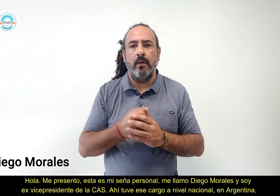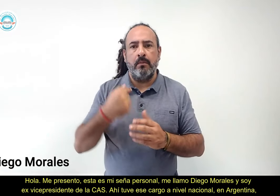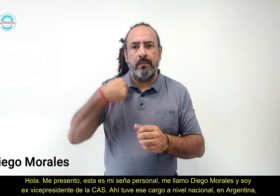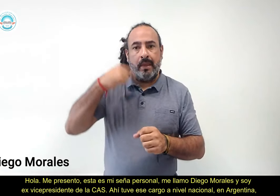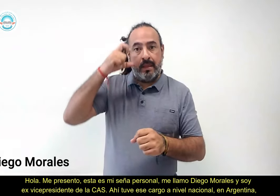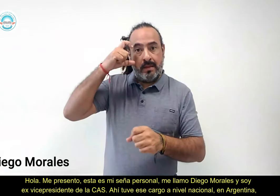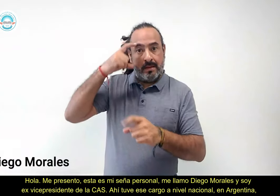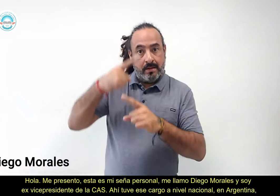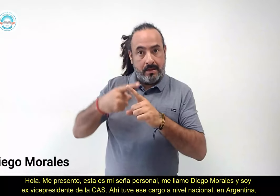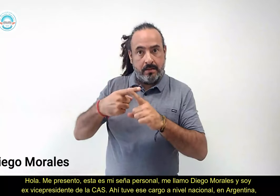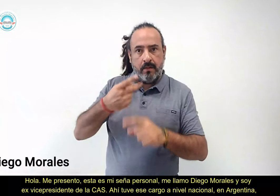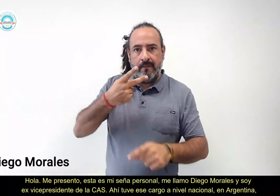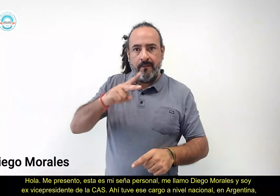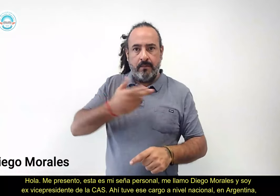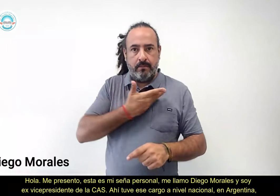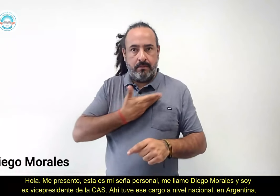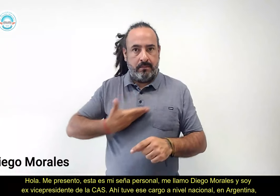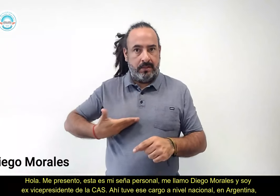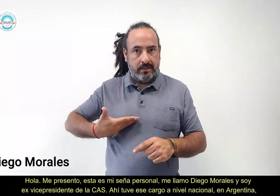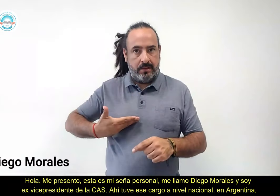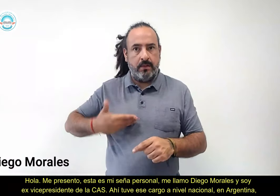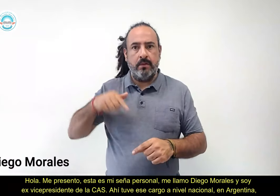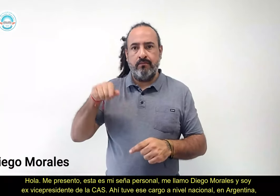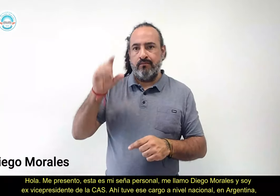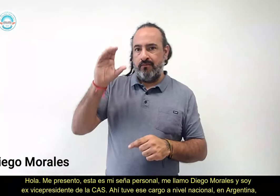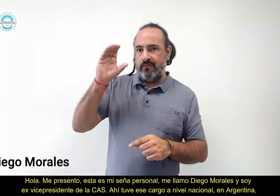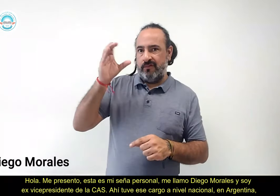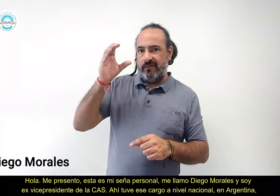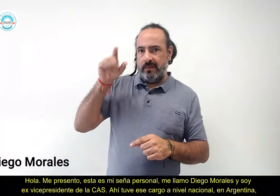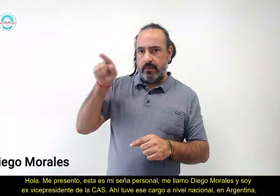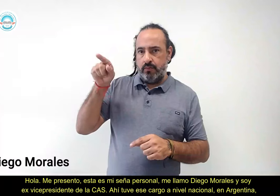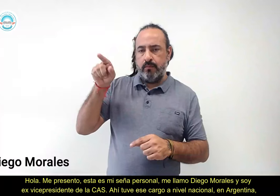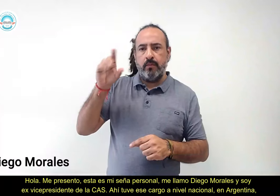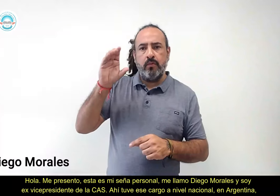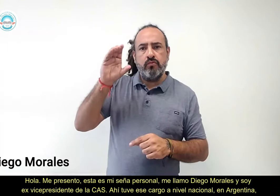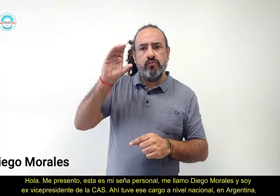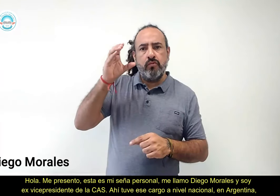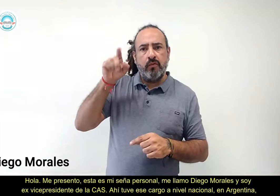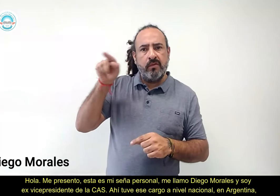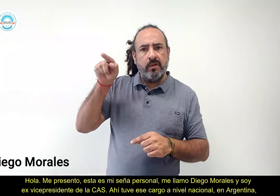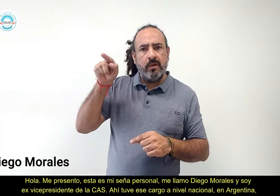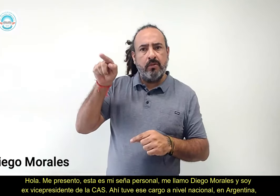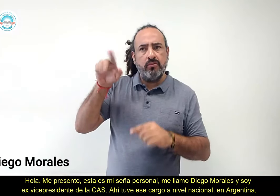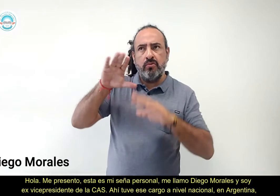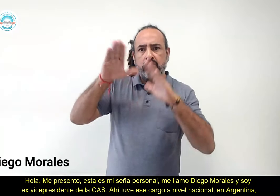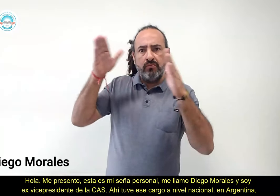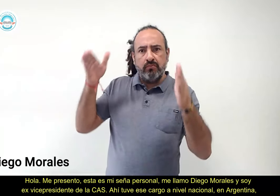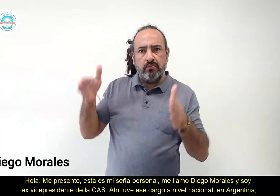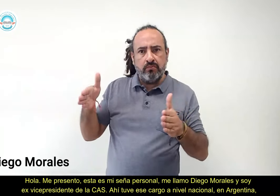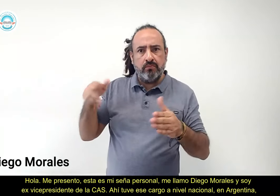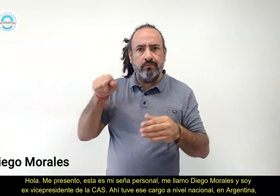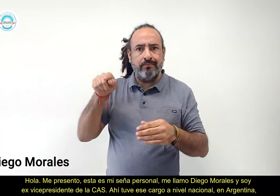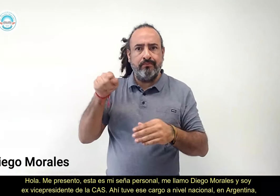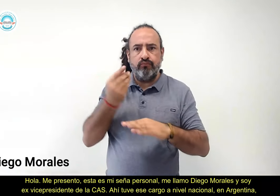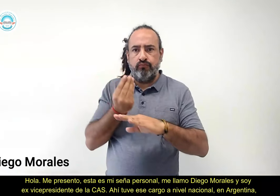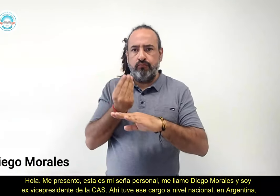y soy ex vicepresidente de la CAS. Ahí tuve ese cargo a nivel nacional